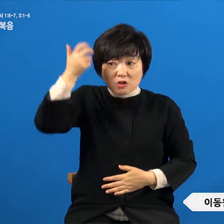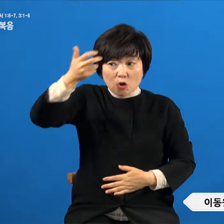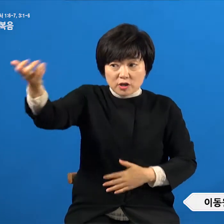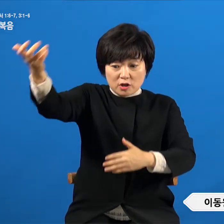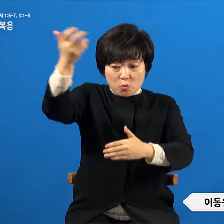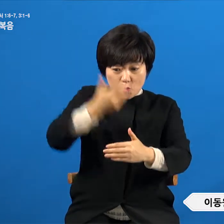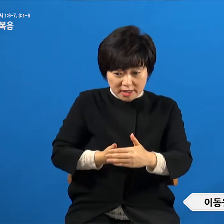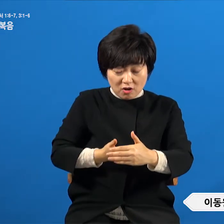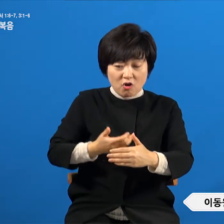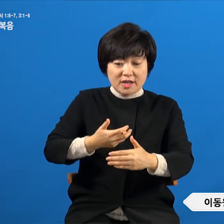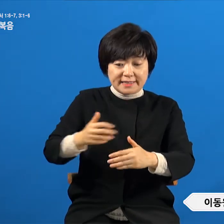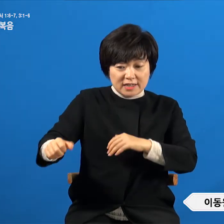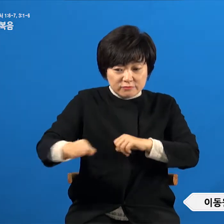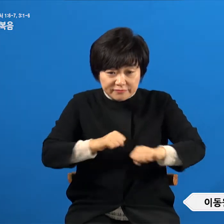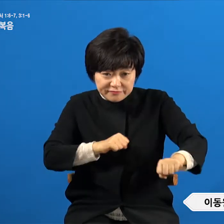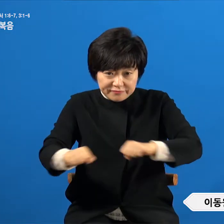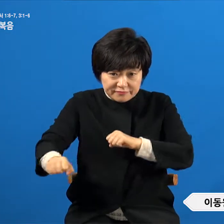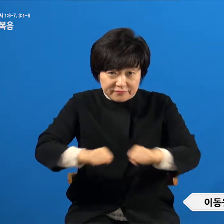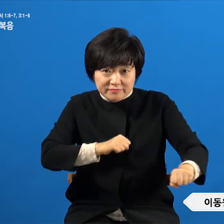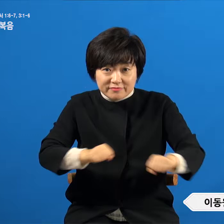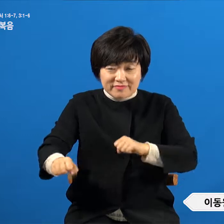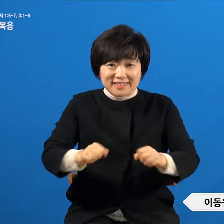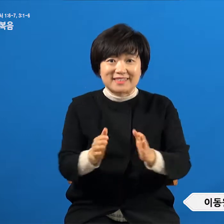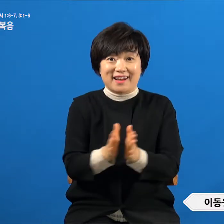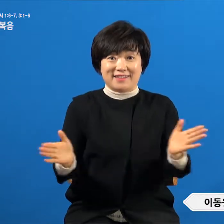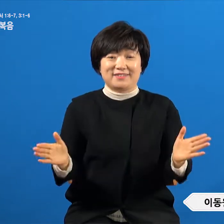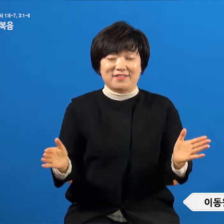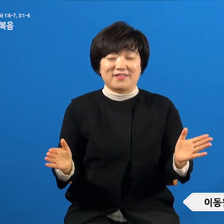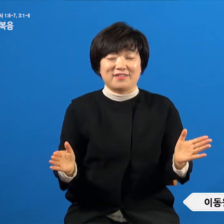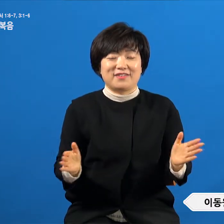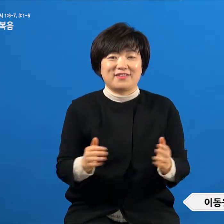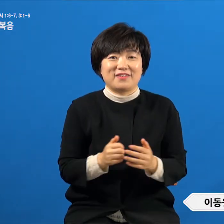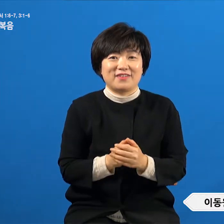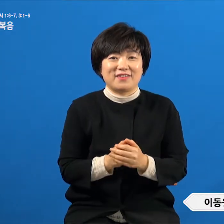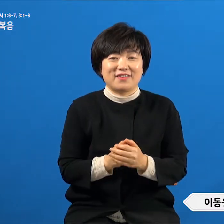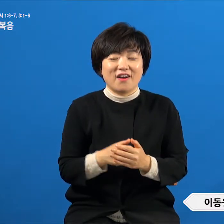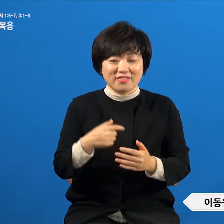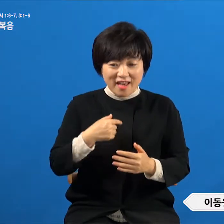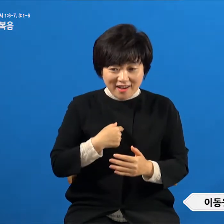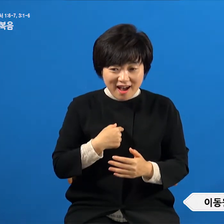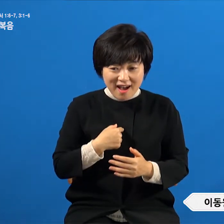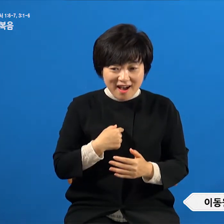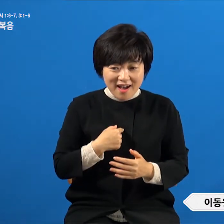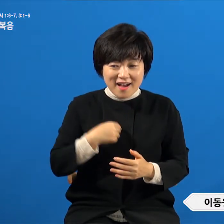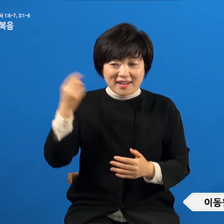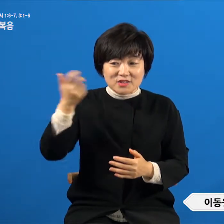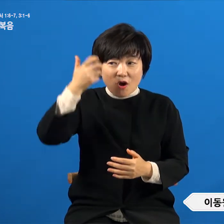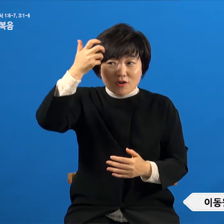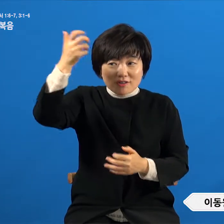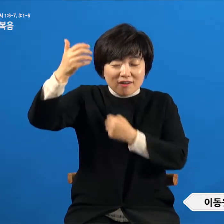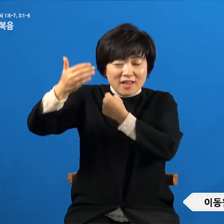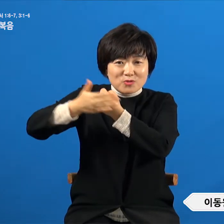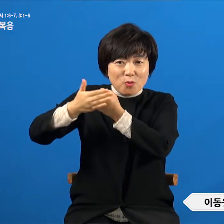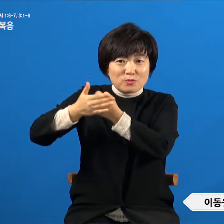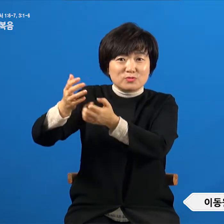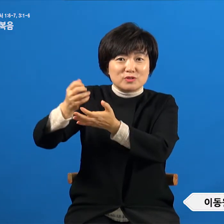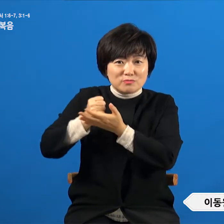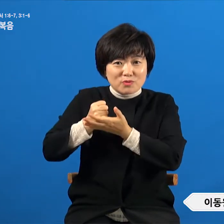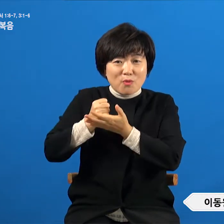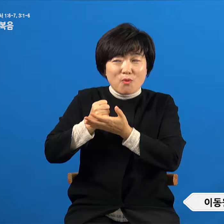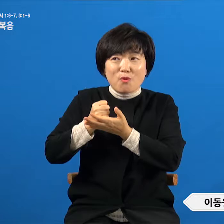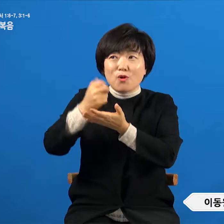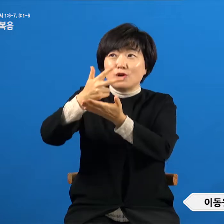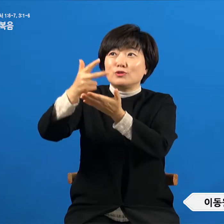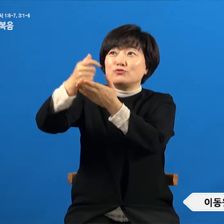안에서 역사를 시작하셨습니다. 그것은 분명합니다. 어느 날 나는 마침내 성령님의 도우심을 통해서